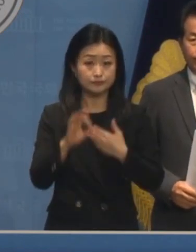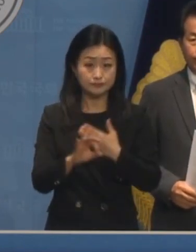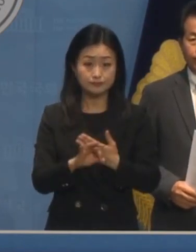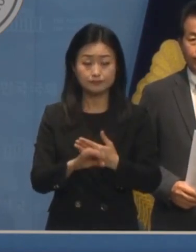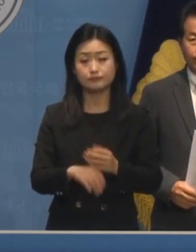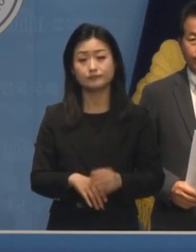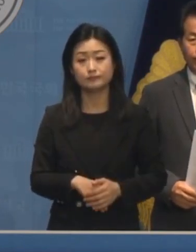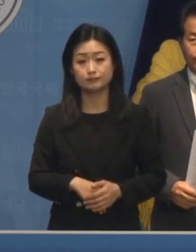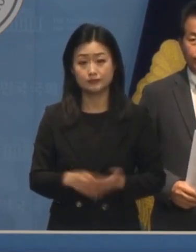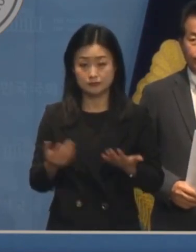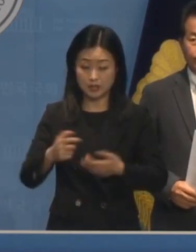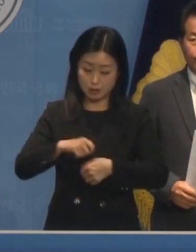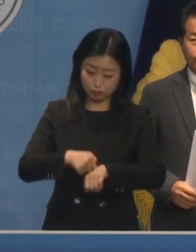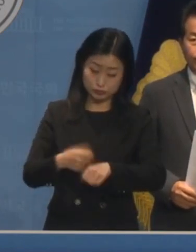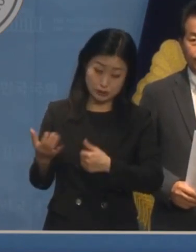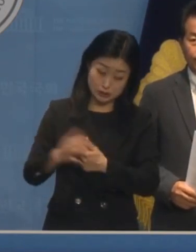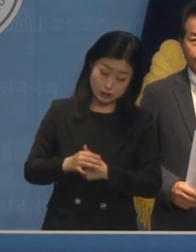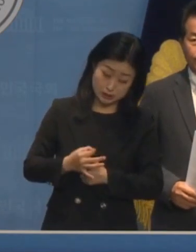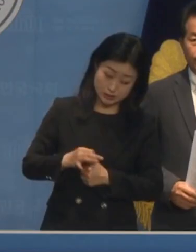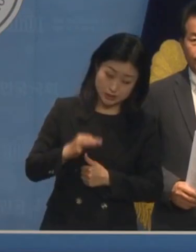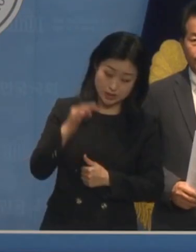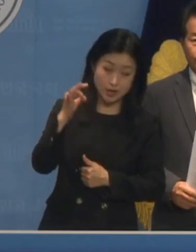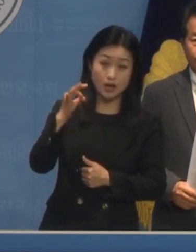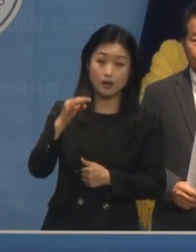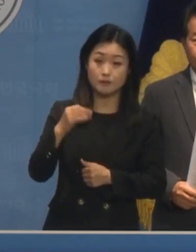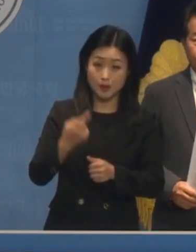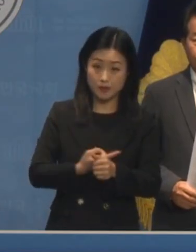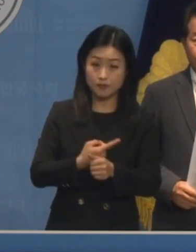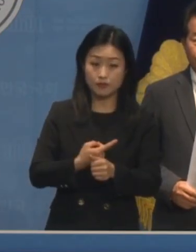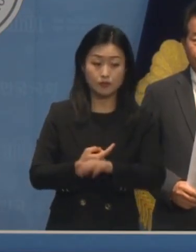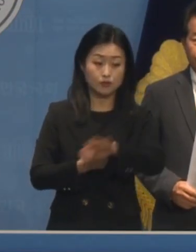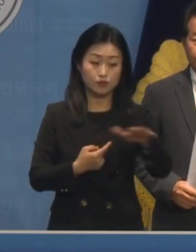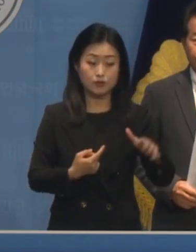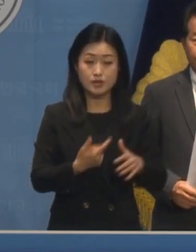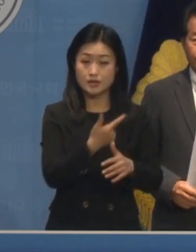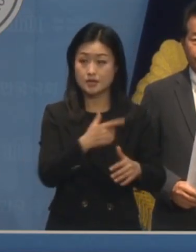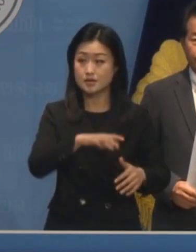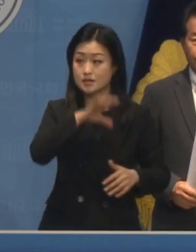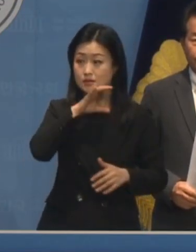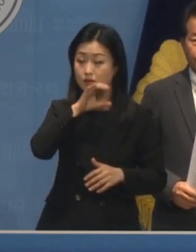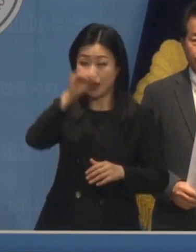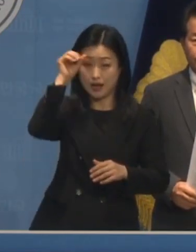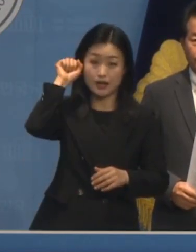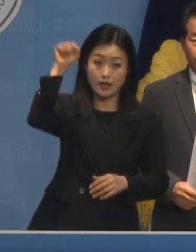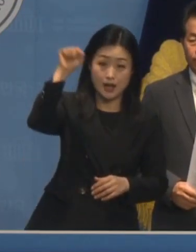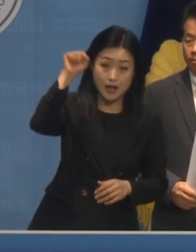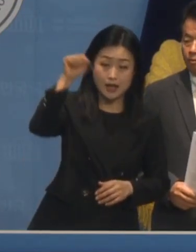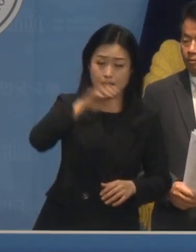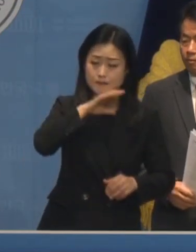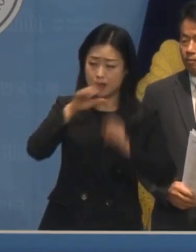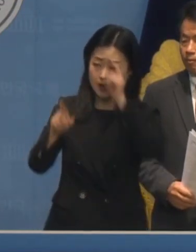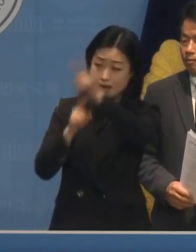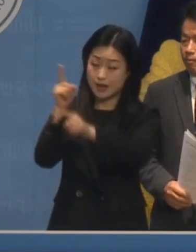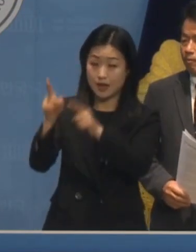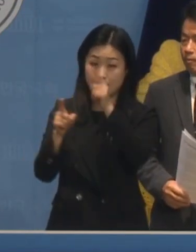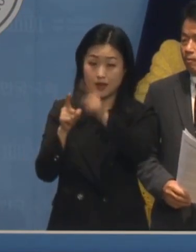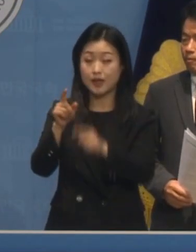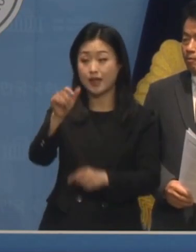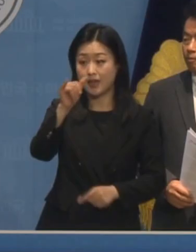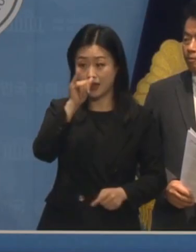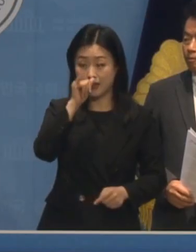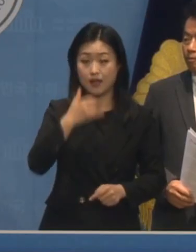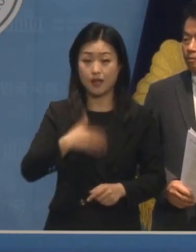않을 경우 인천공항 자회사 노동자들의 더 큰 저항과 반발에 부딪칠 것임을